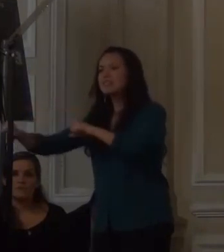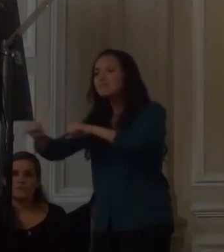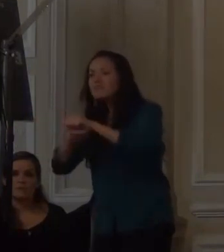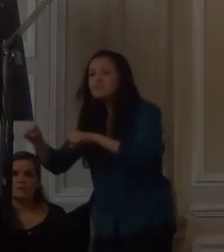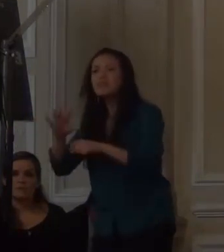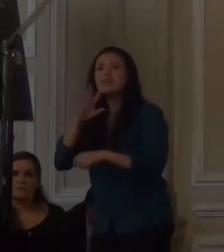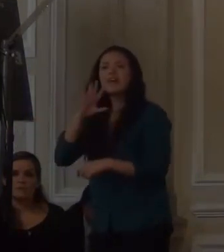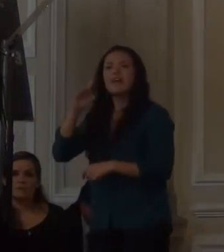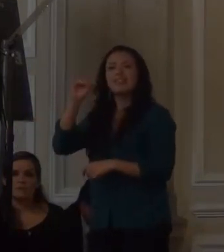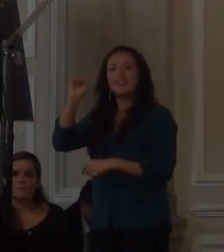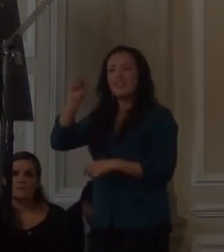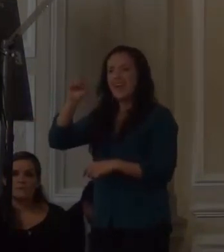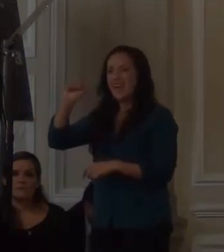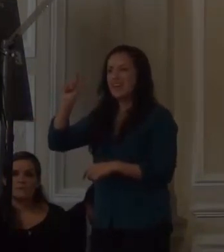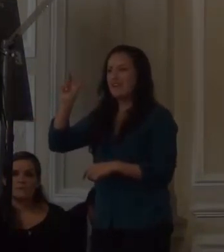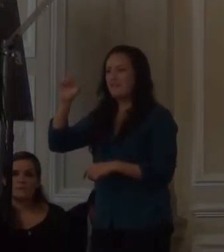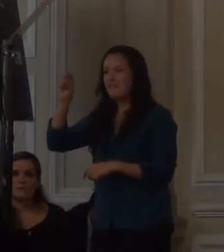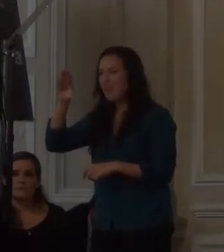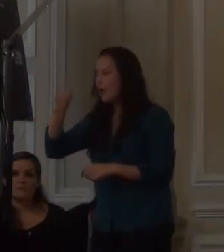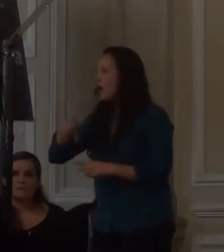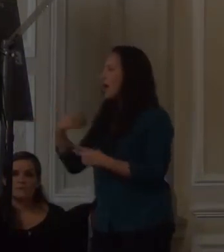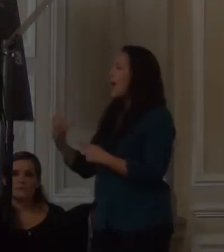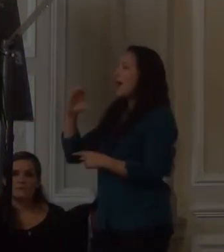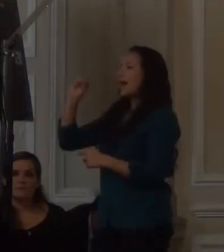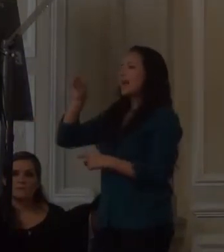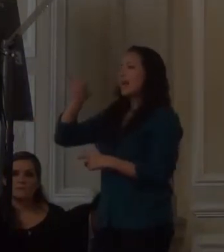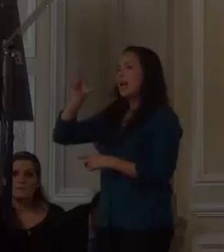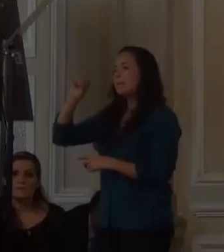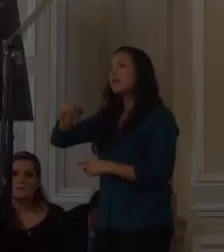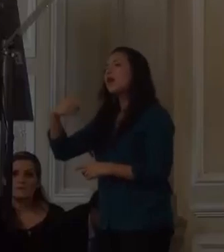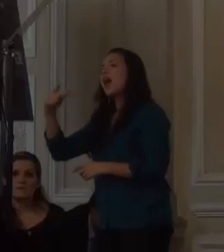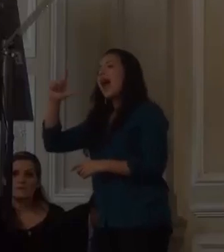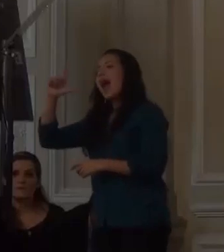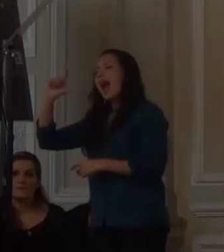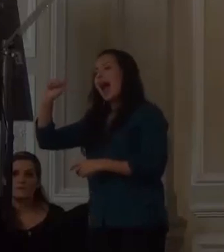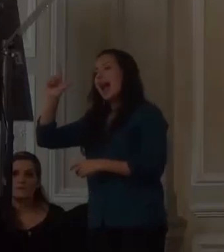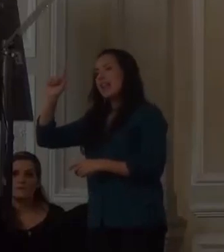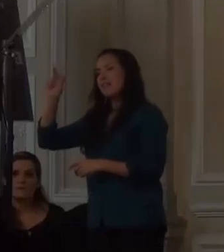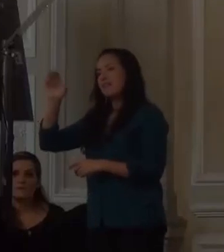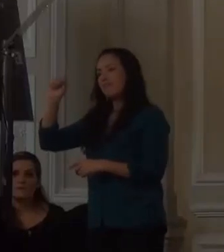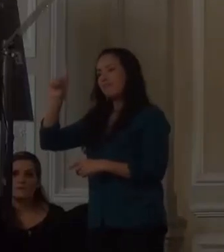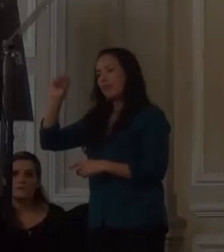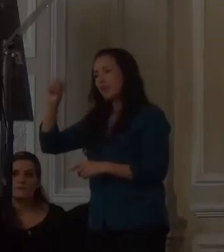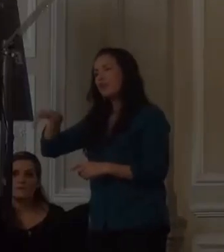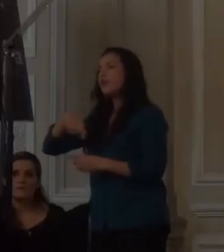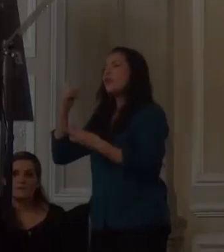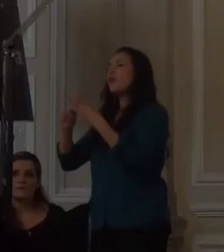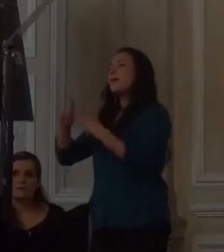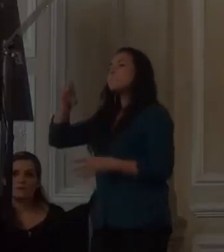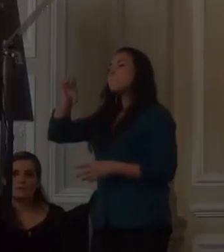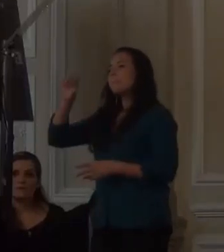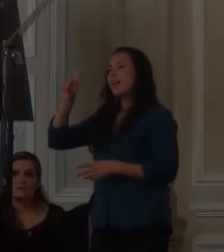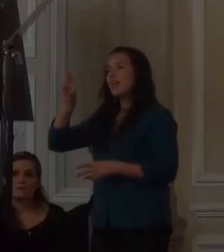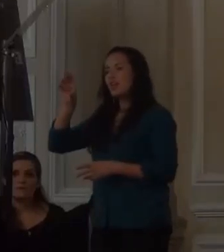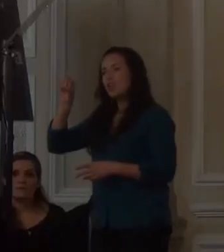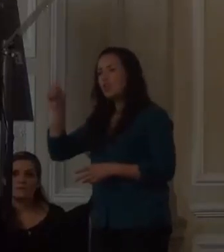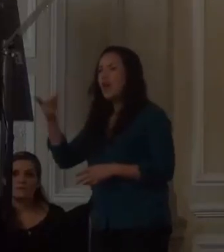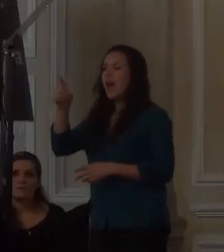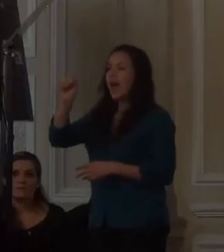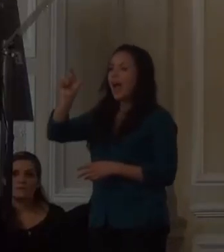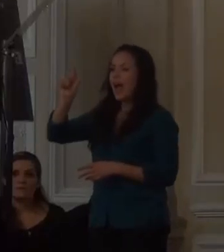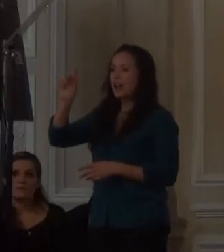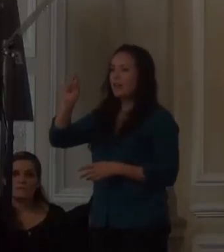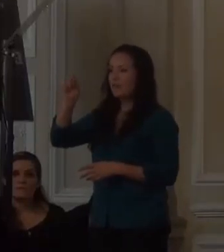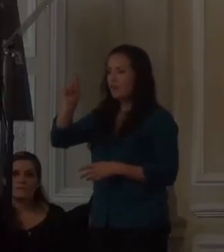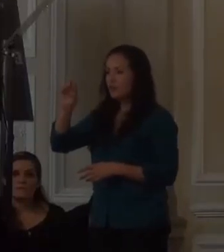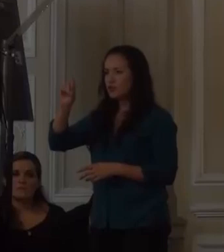Franco, Camilo Abril, que está aquí con nosotros, Alfredo de Luque, que también está aquí con nosotros, Pedrito Pereira, Alfonso Prada,